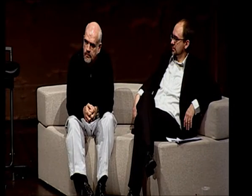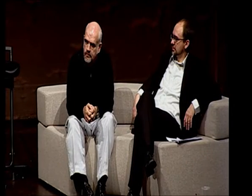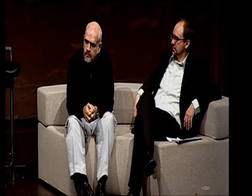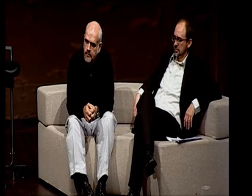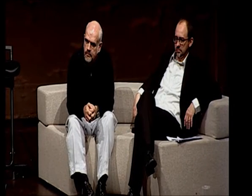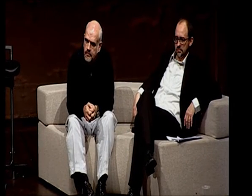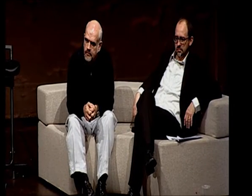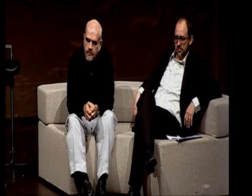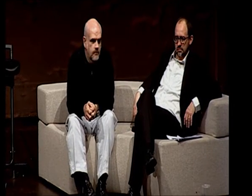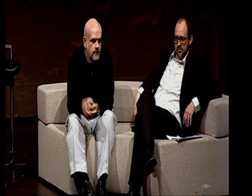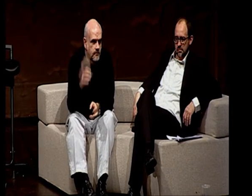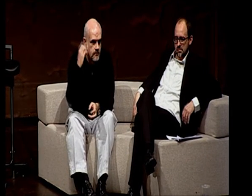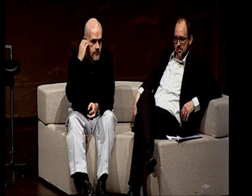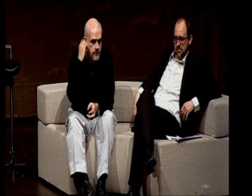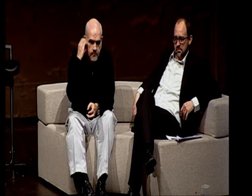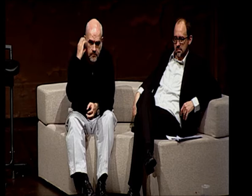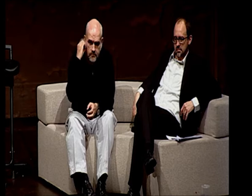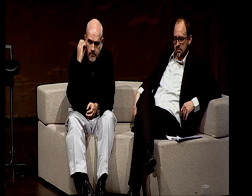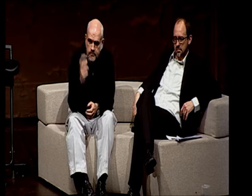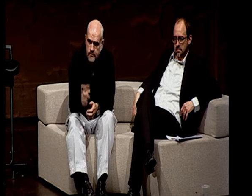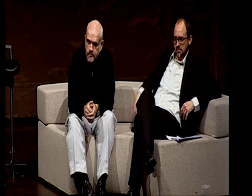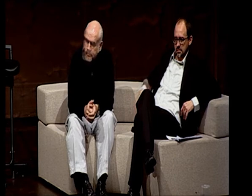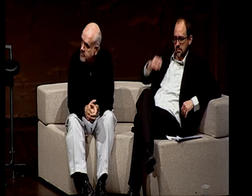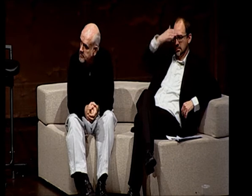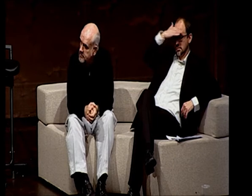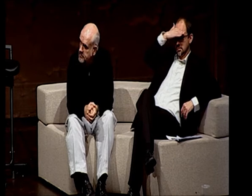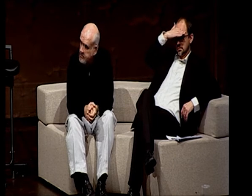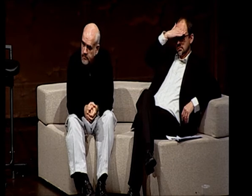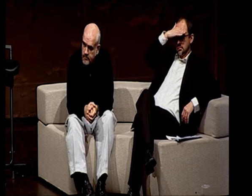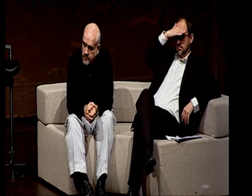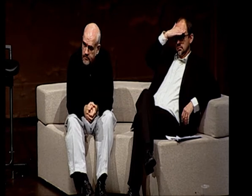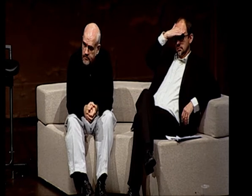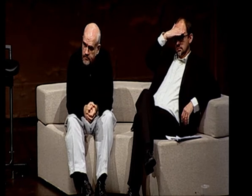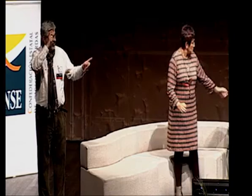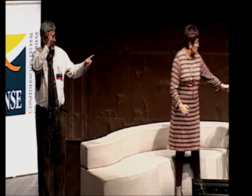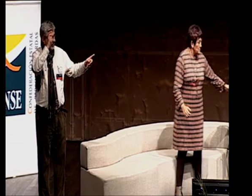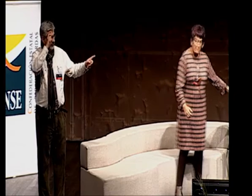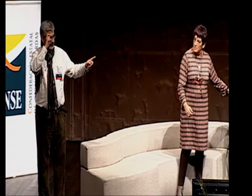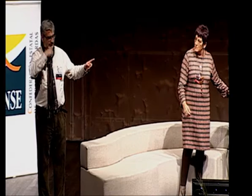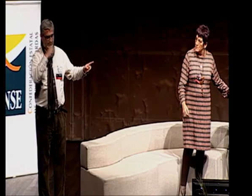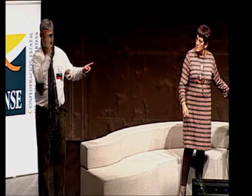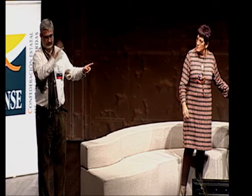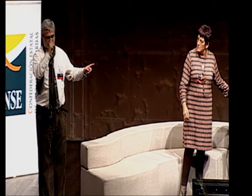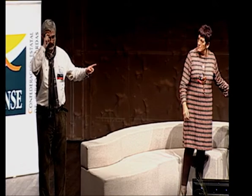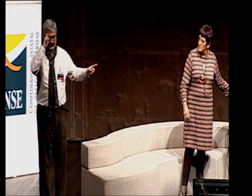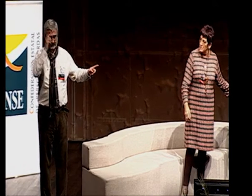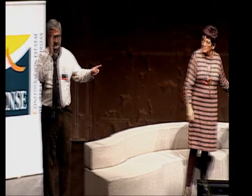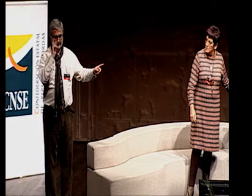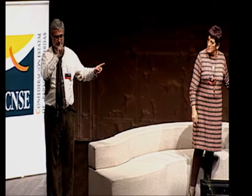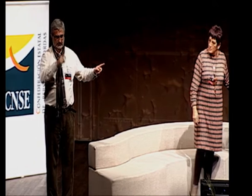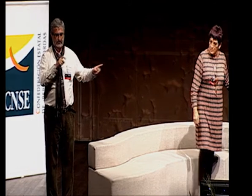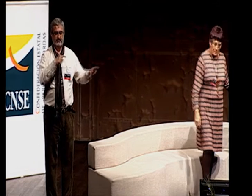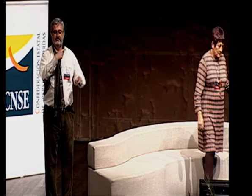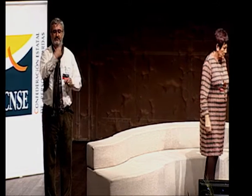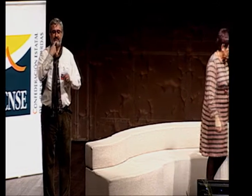a las respuestas Buenos días tengo que signar el lengua de signo es española verdad bien Mi pregunta es para